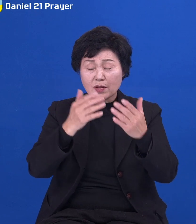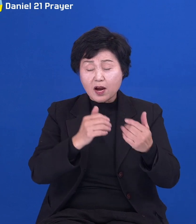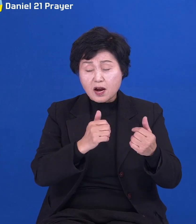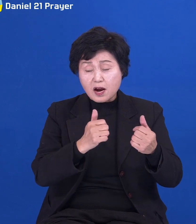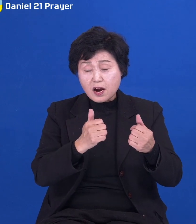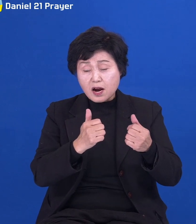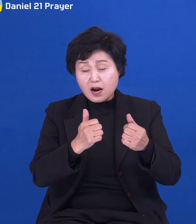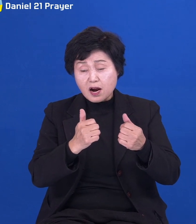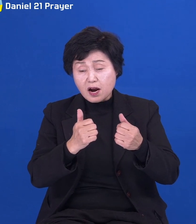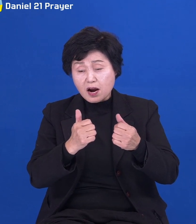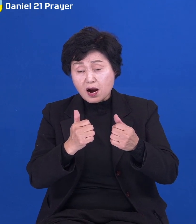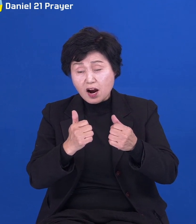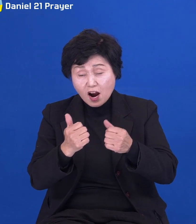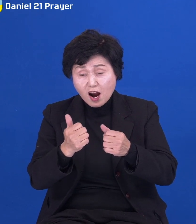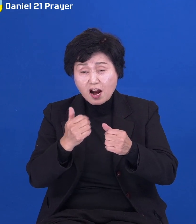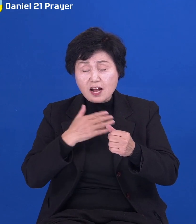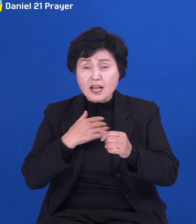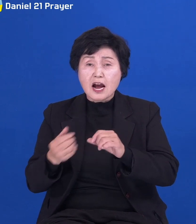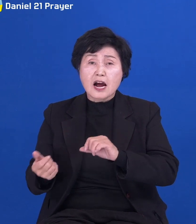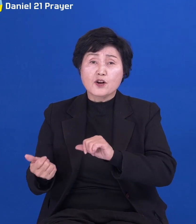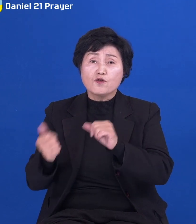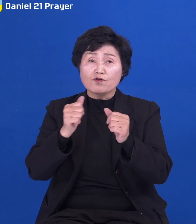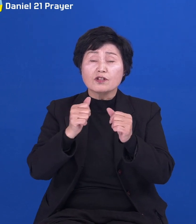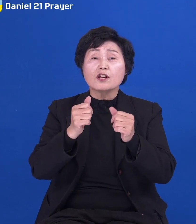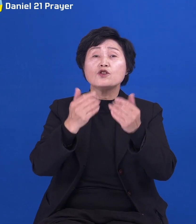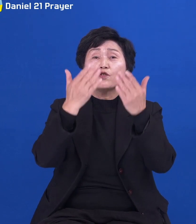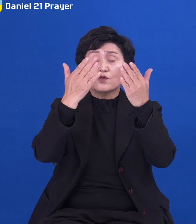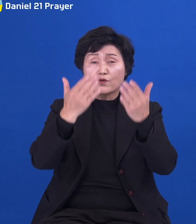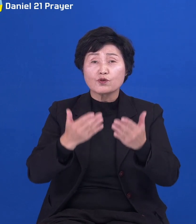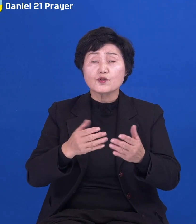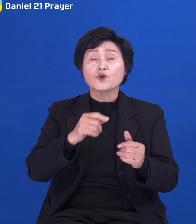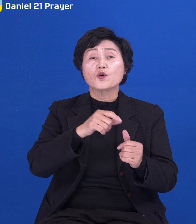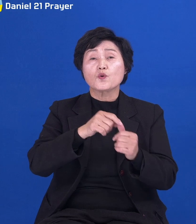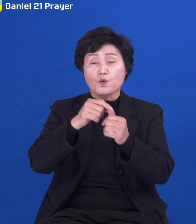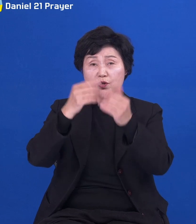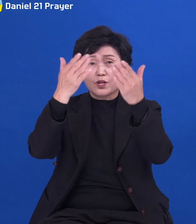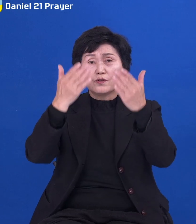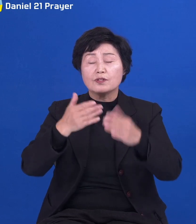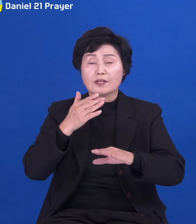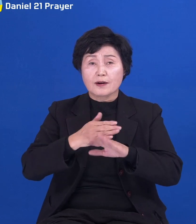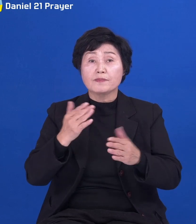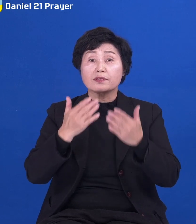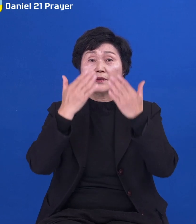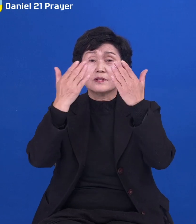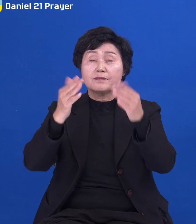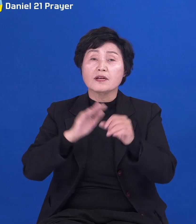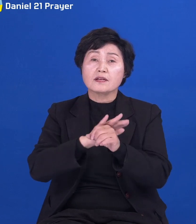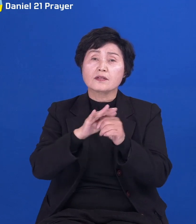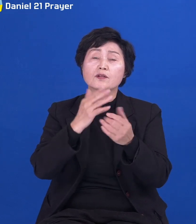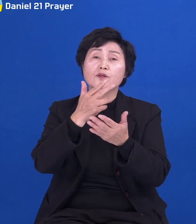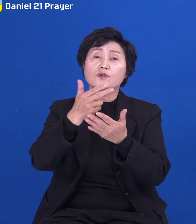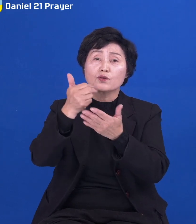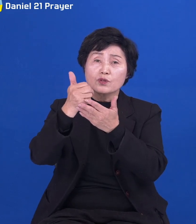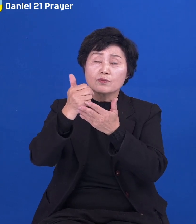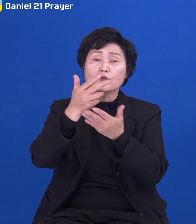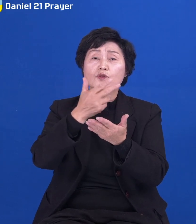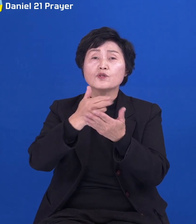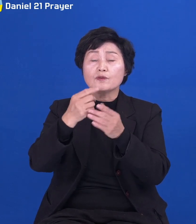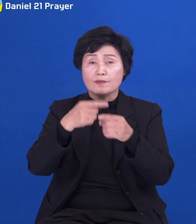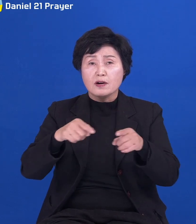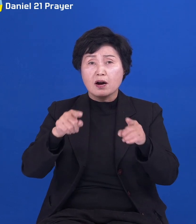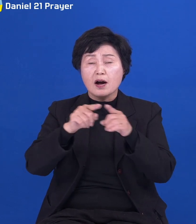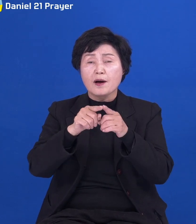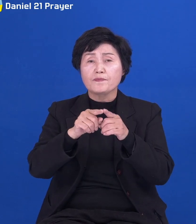저희를 건져주시고 구원으로 인도하여 주셔서 감사합니다. 사랑의 주님, 주님과 함께 십자가에 못